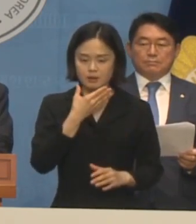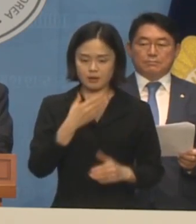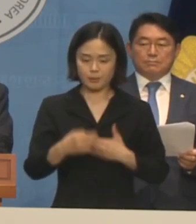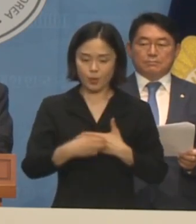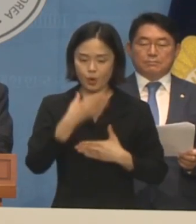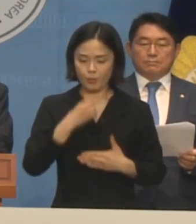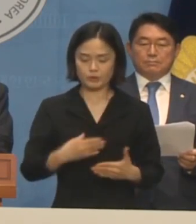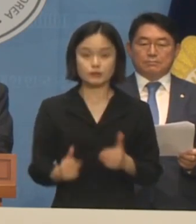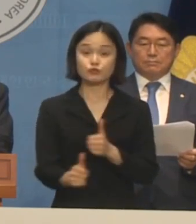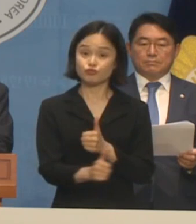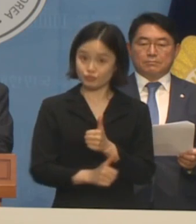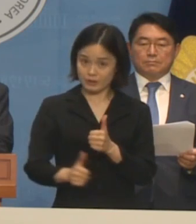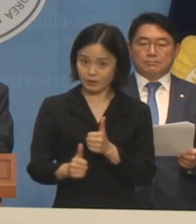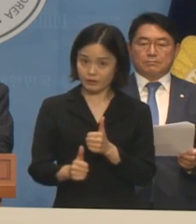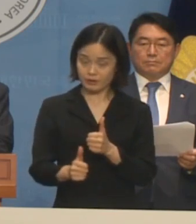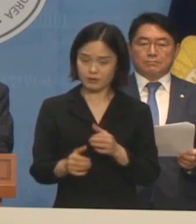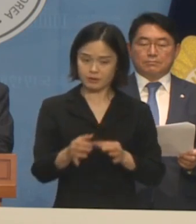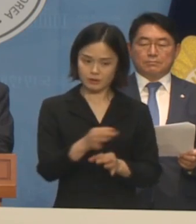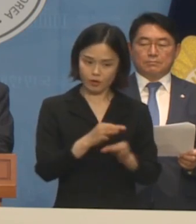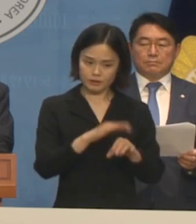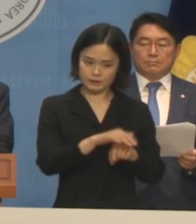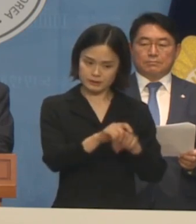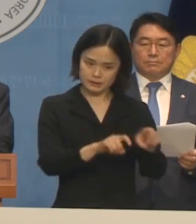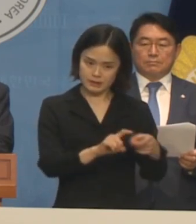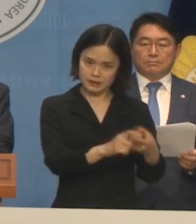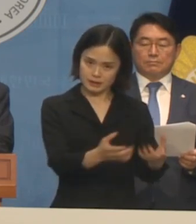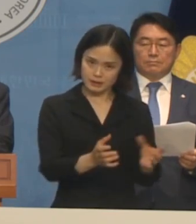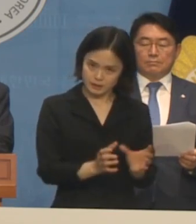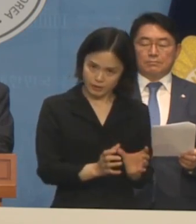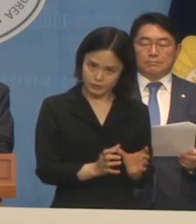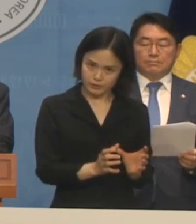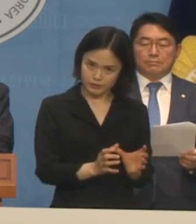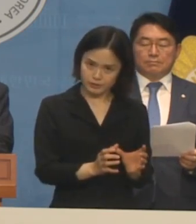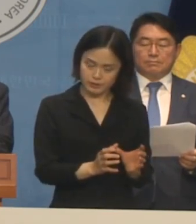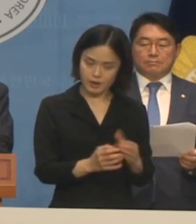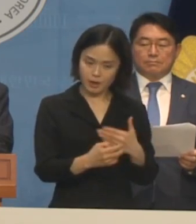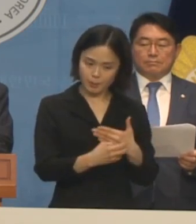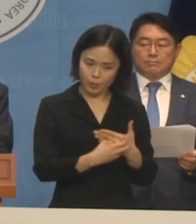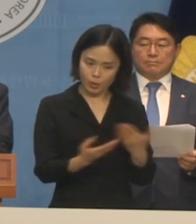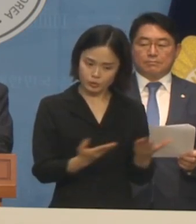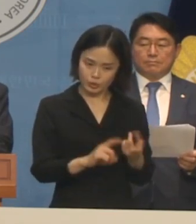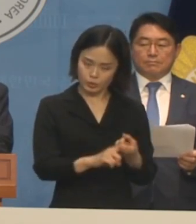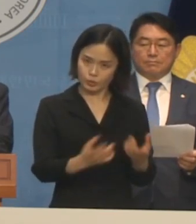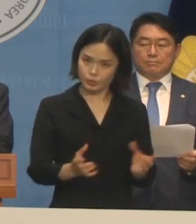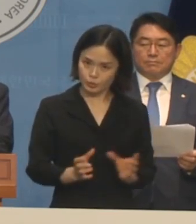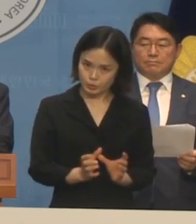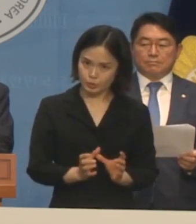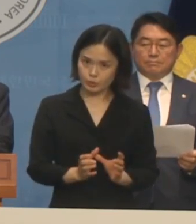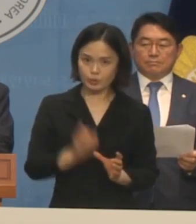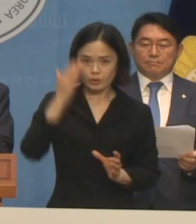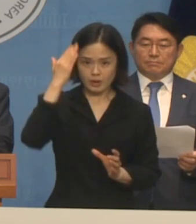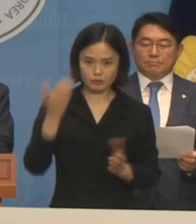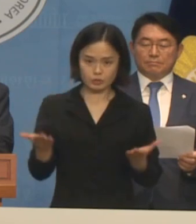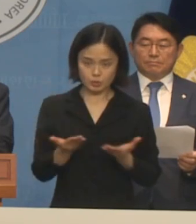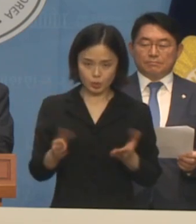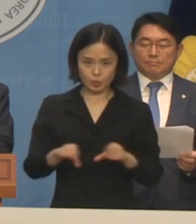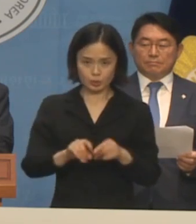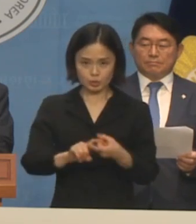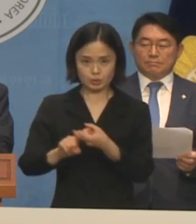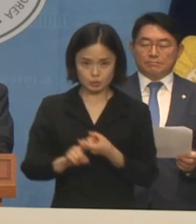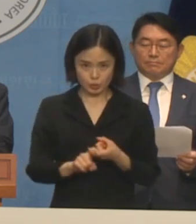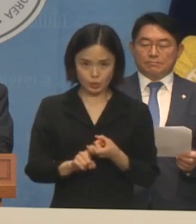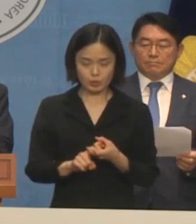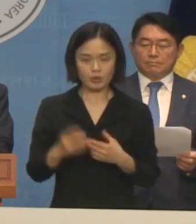보건복지위원, 경실련 보건의료노조, 의료산업노련, 한국노총, 건강과